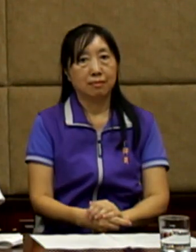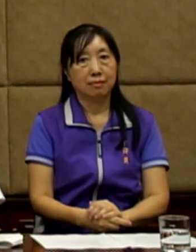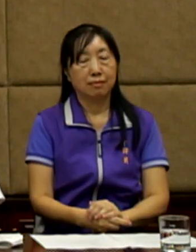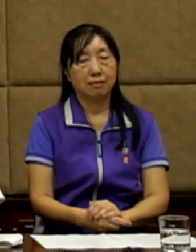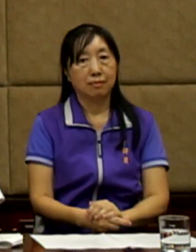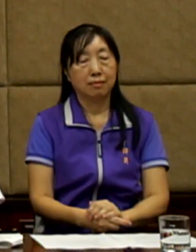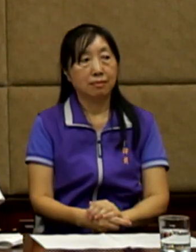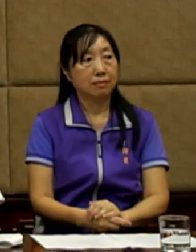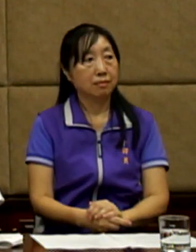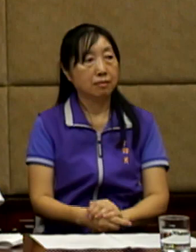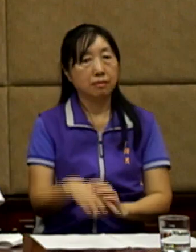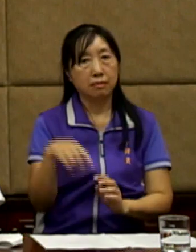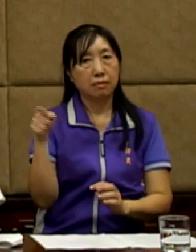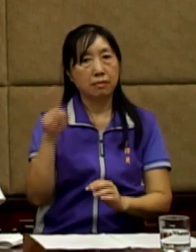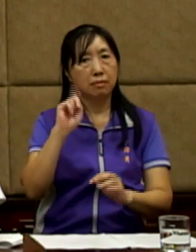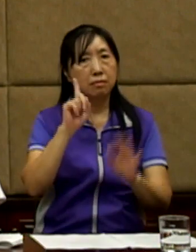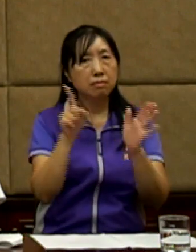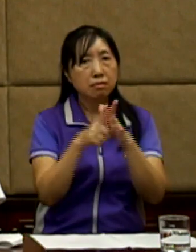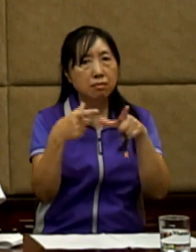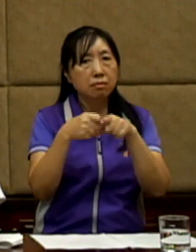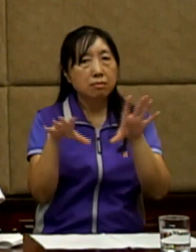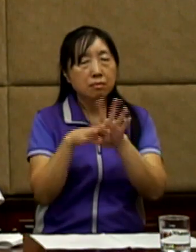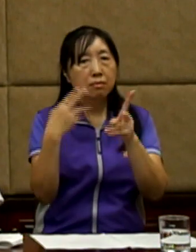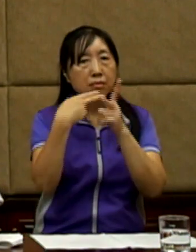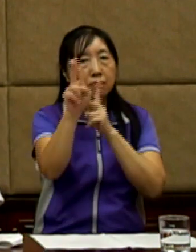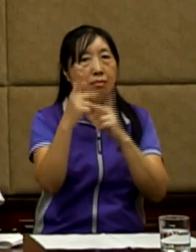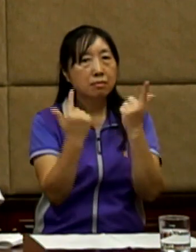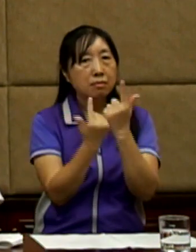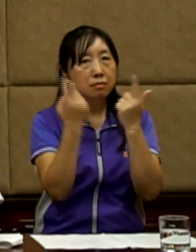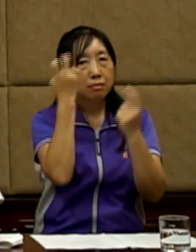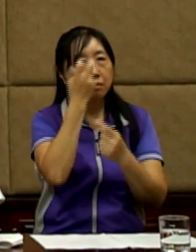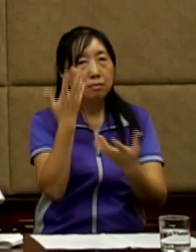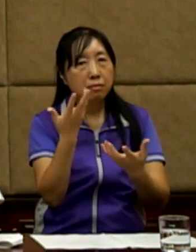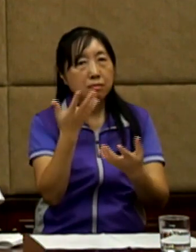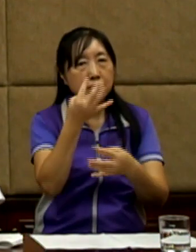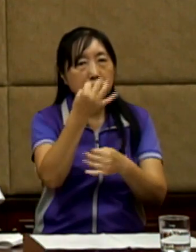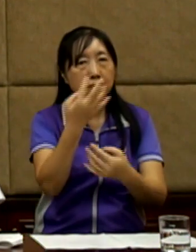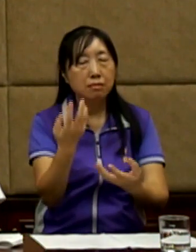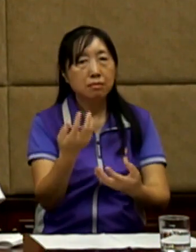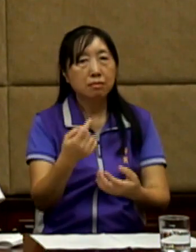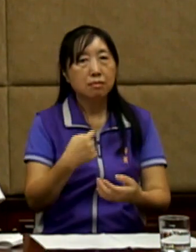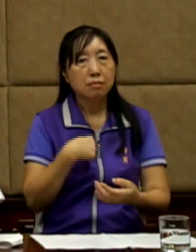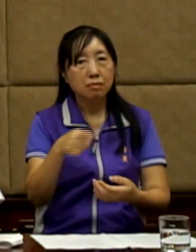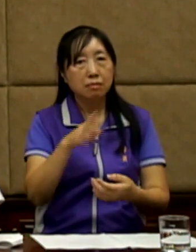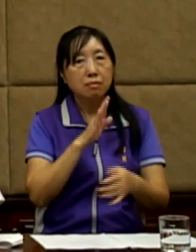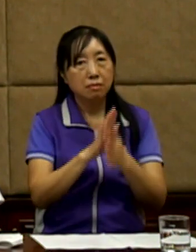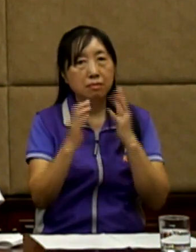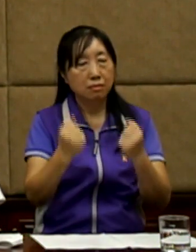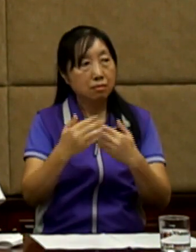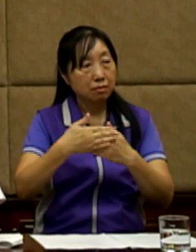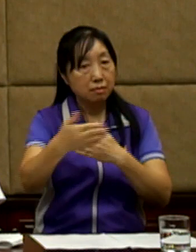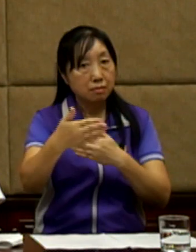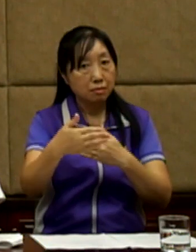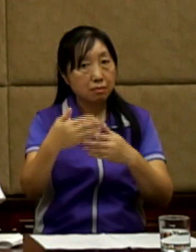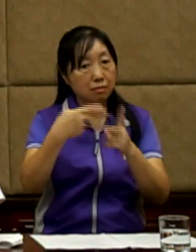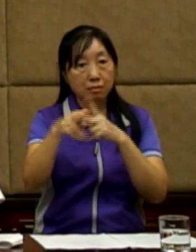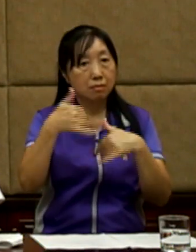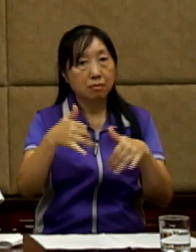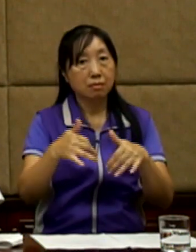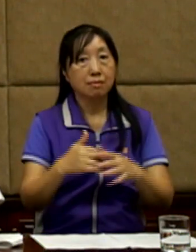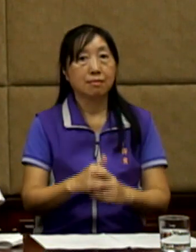我们是什么时候发函北检的？ 我想这个都还在程序当中。嗯，对， 还没发出去。 哎，